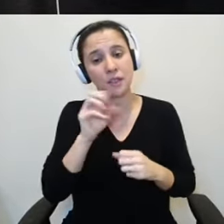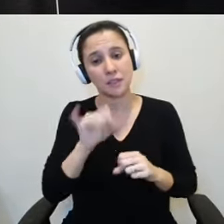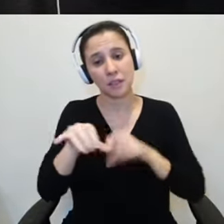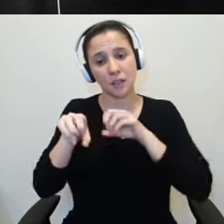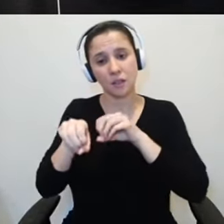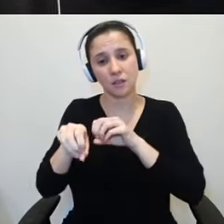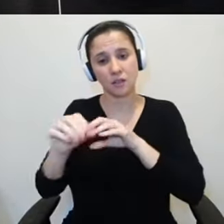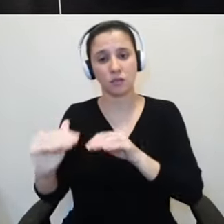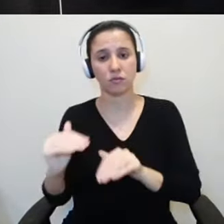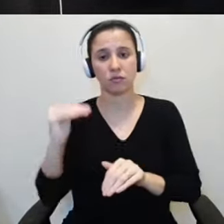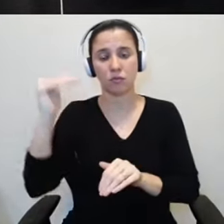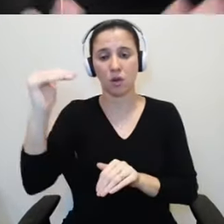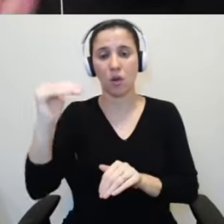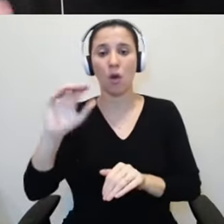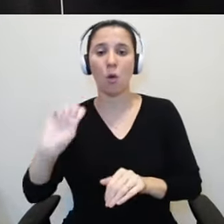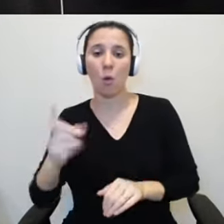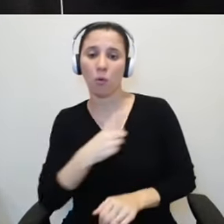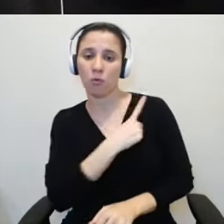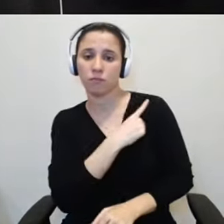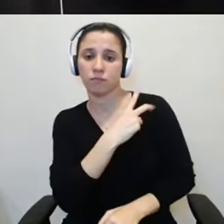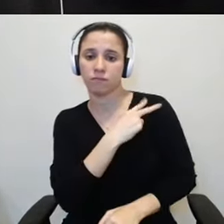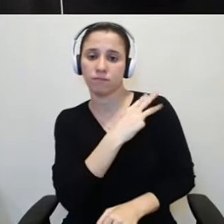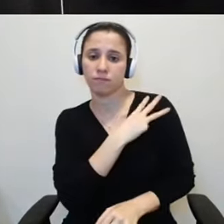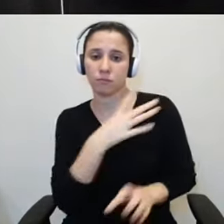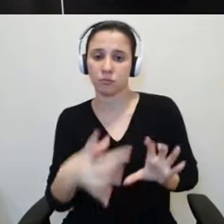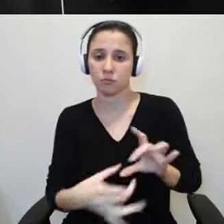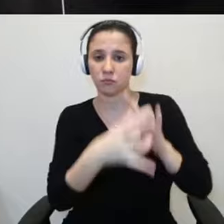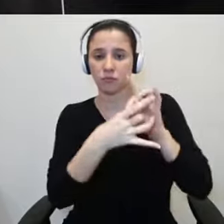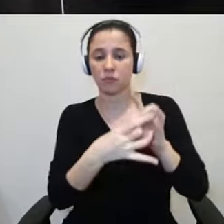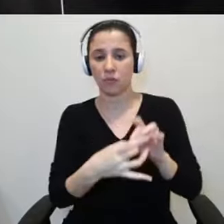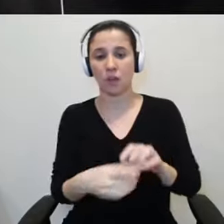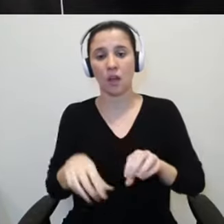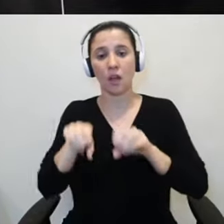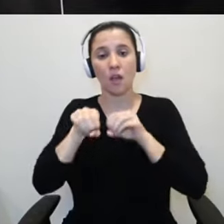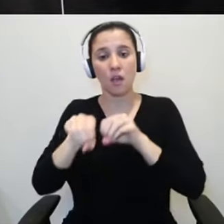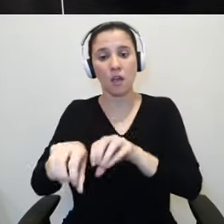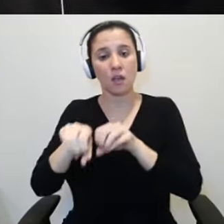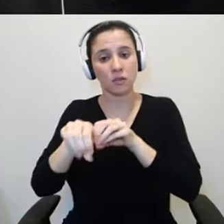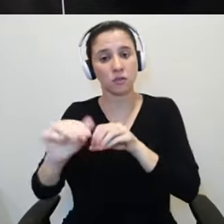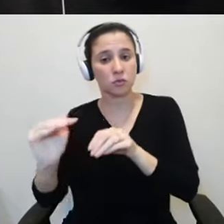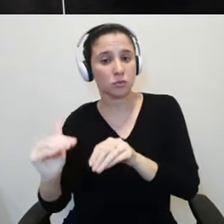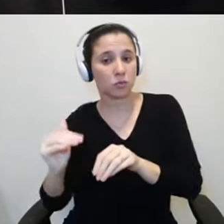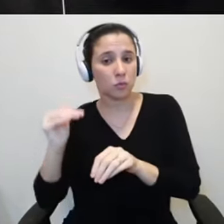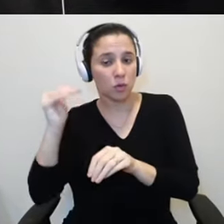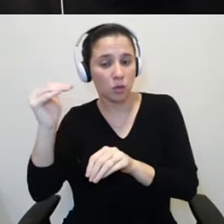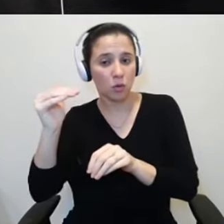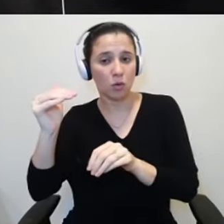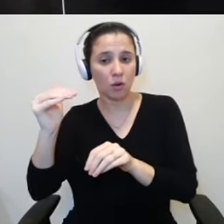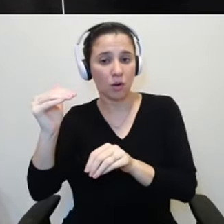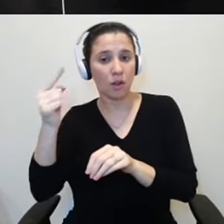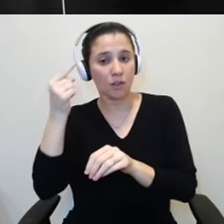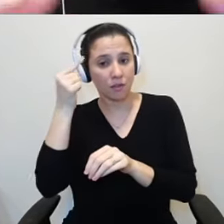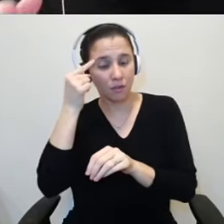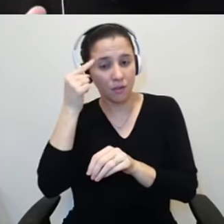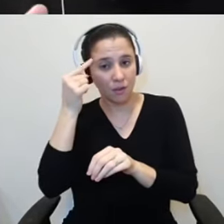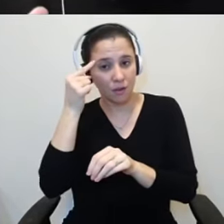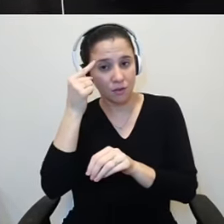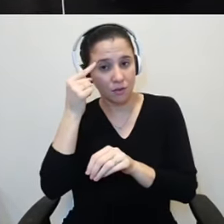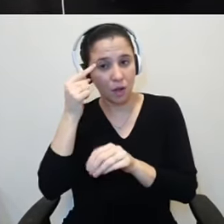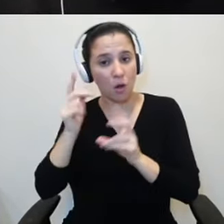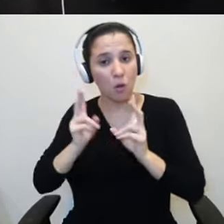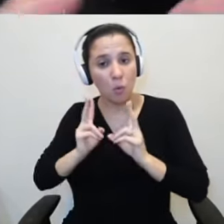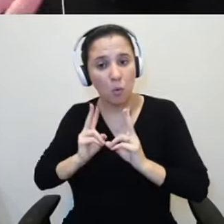ou do integrado, mas o superior, a ideia é manter o horário que nós já temos. O integrado, nós estamos